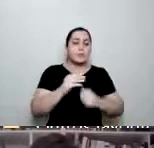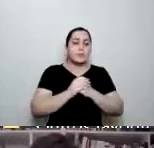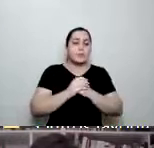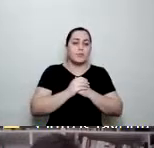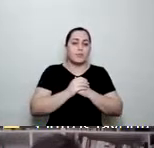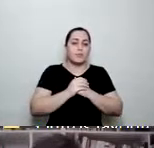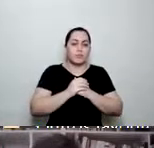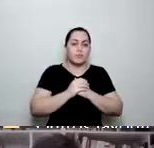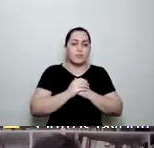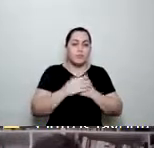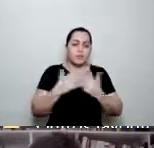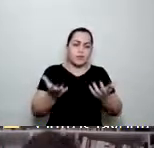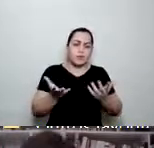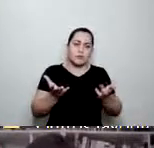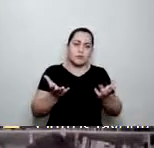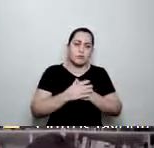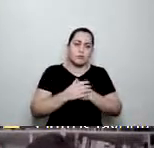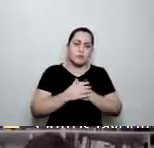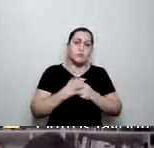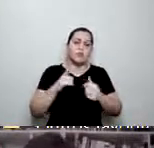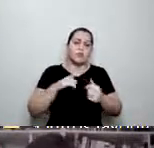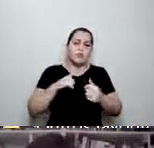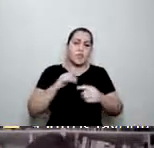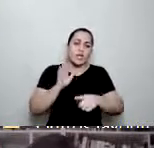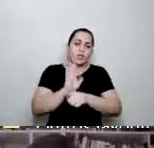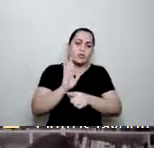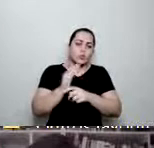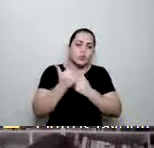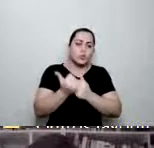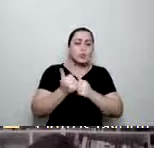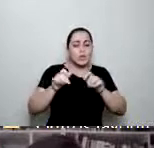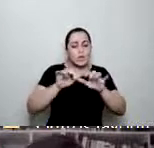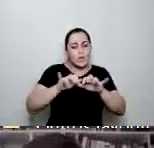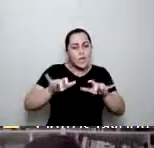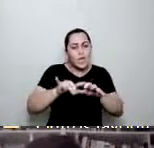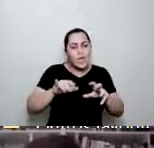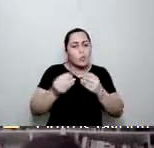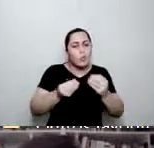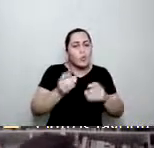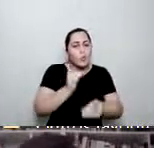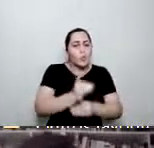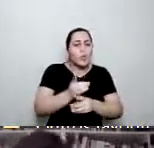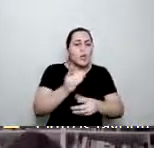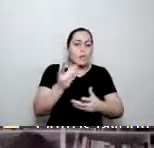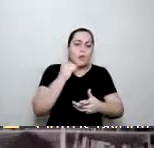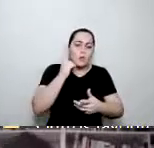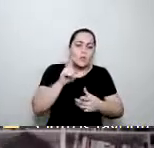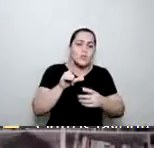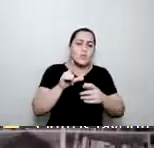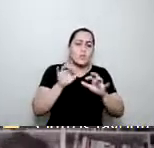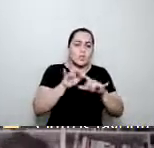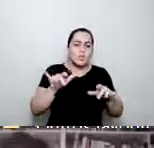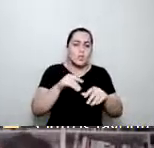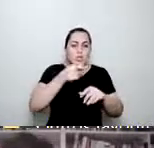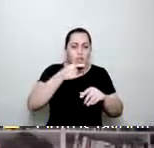E, bom, também oferece suporte com relação a teclados para você trabalhar, para vocês poderem escrever sua